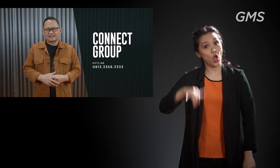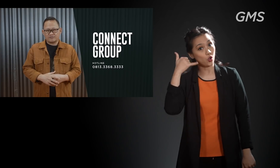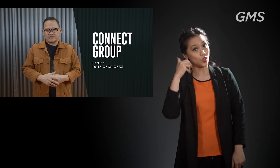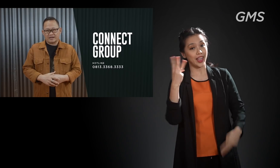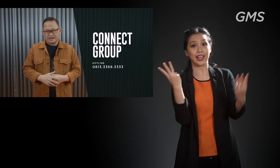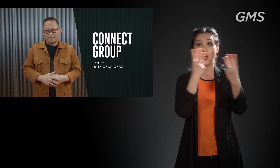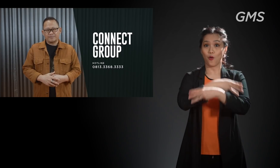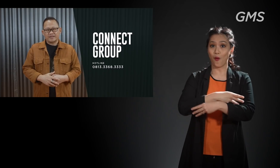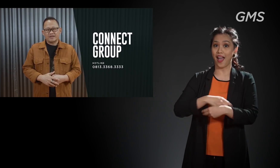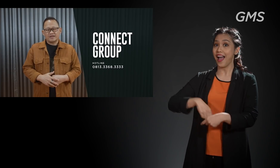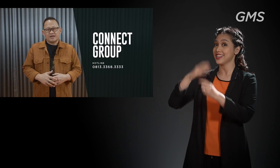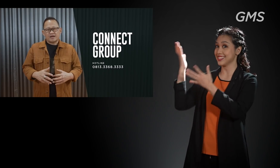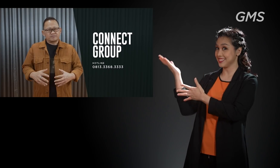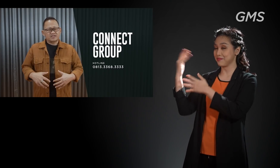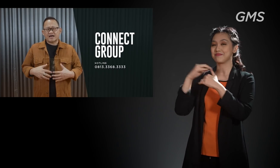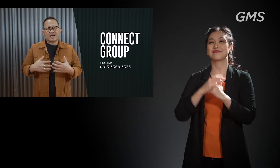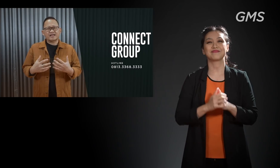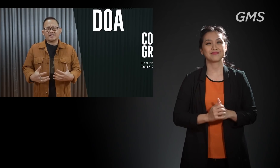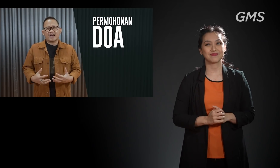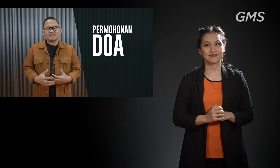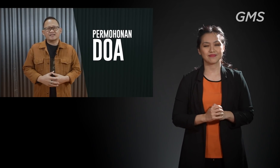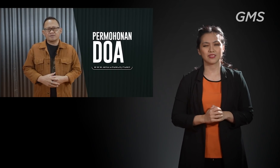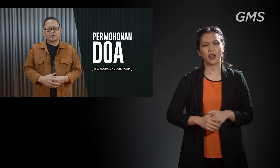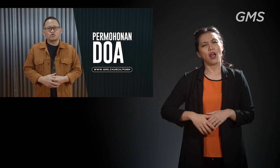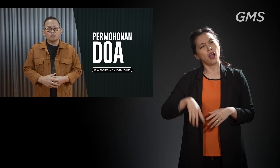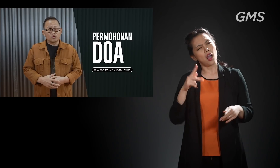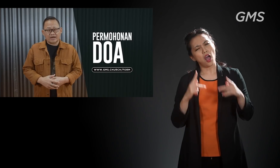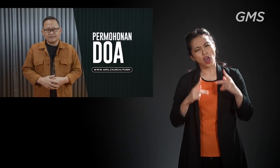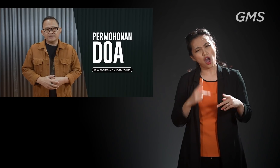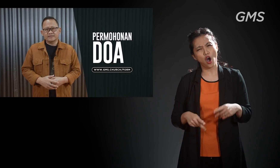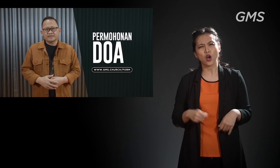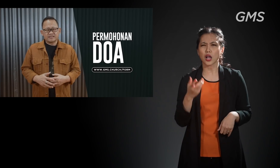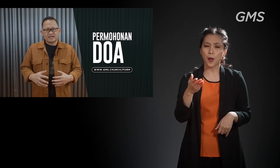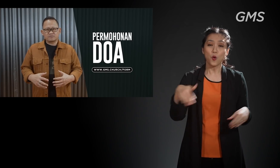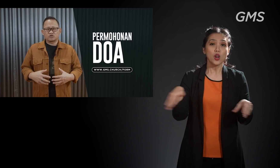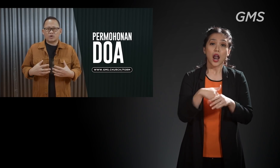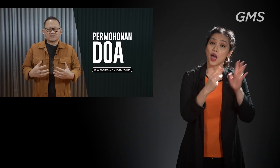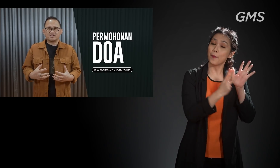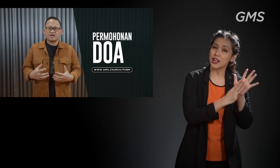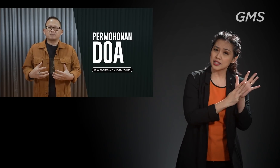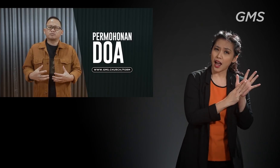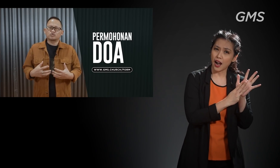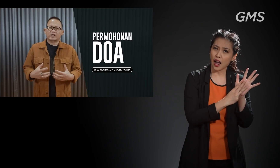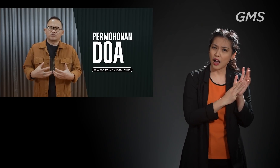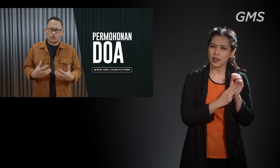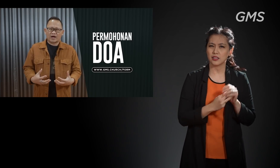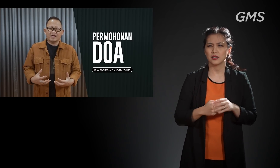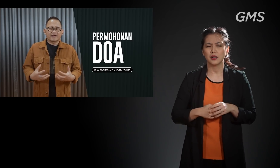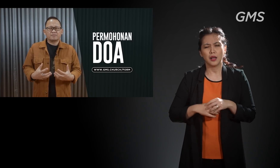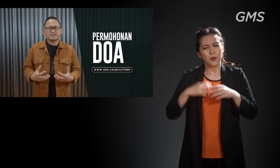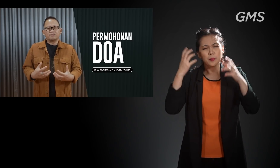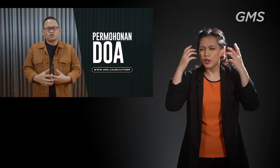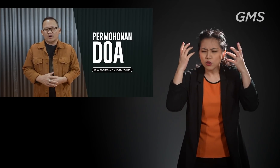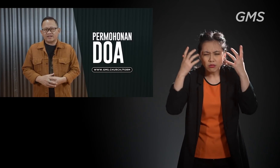yang di layar televisi Anda. Jika hari-hari ini Anda dalam pergumulan, di dalam situasi yang membutuhkan